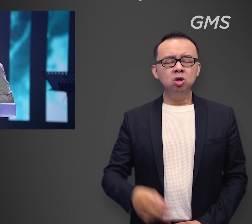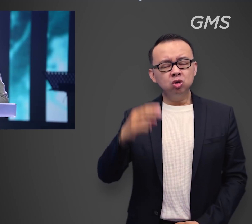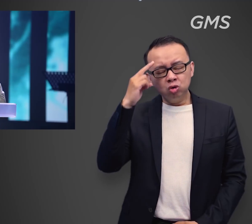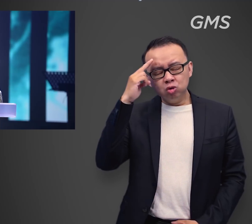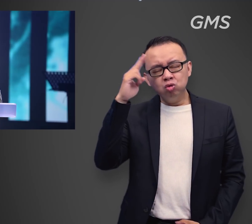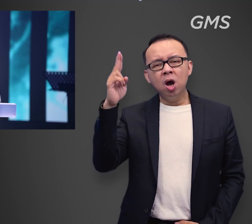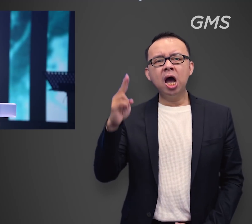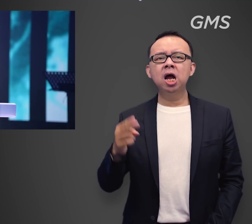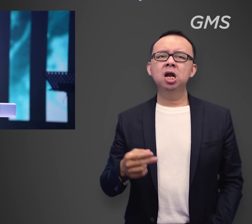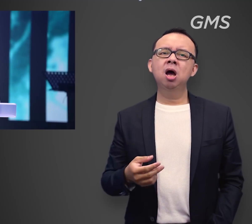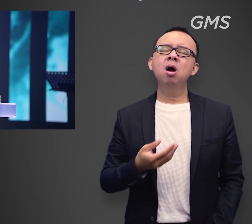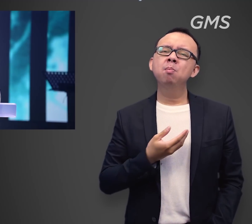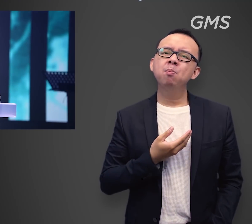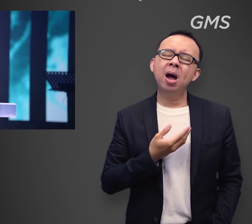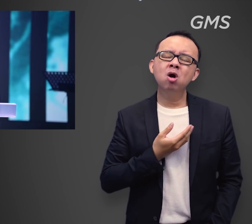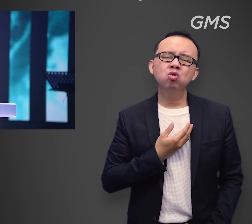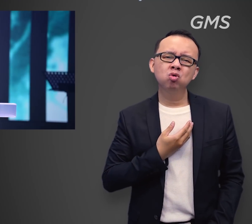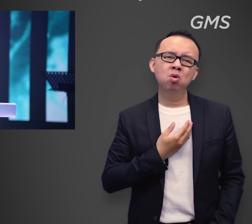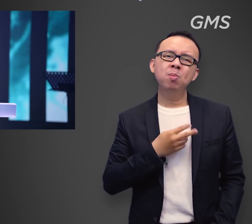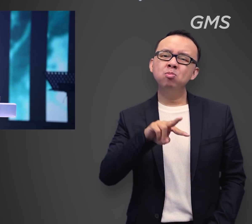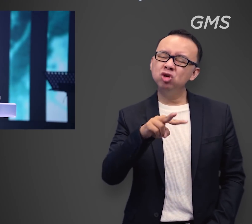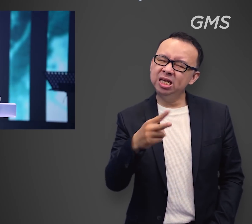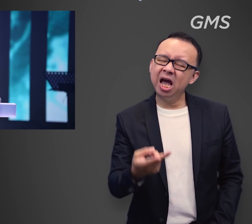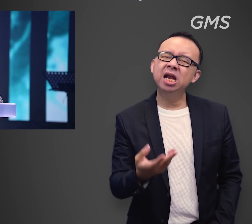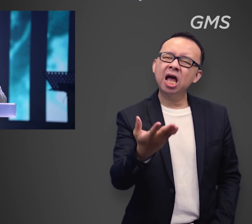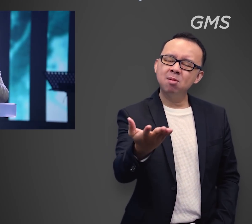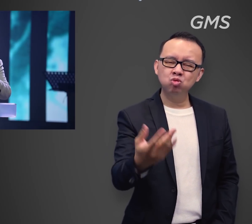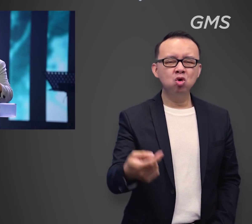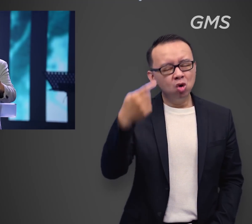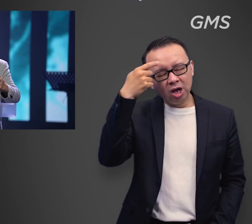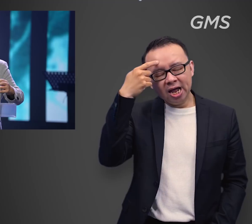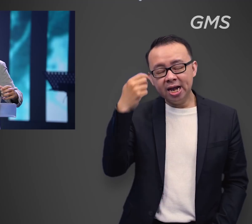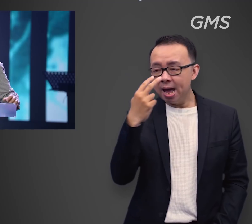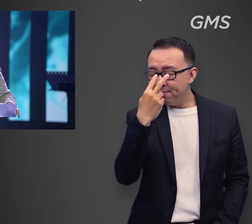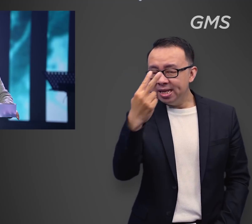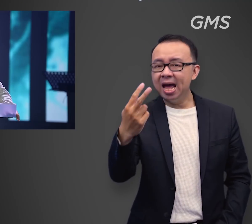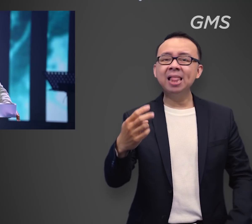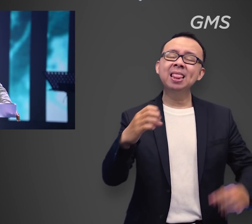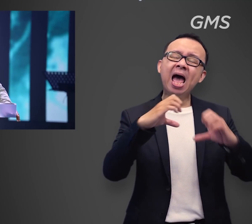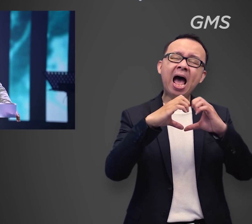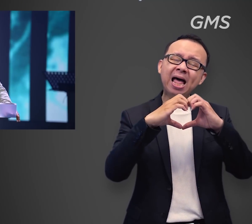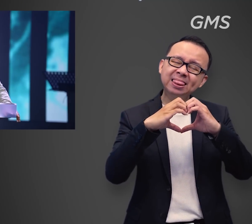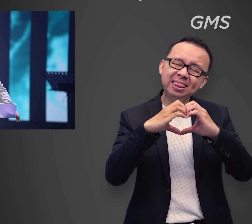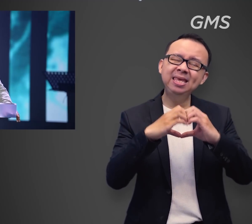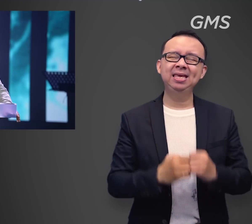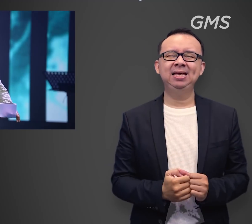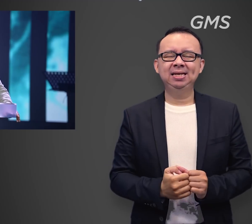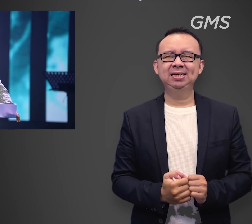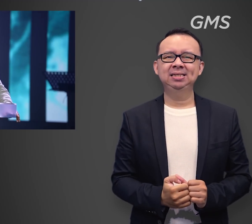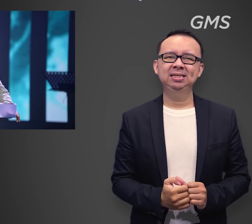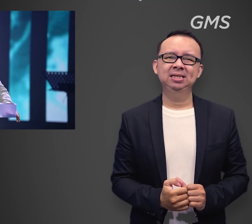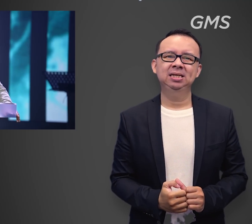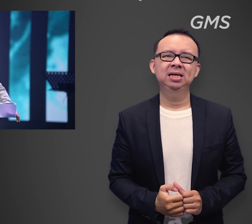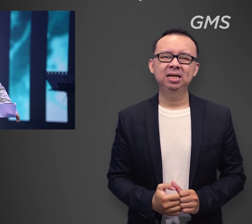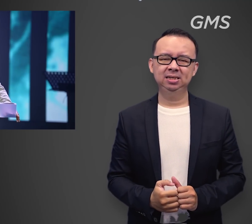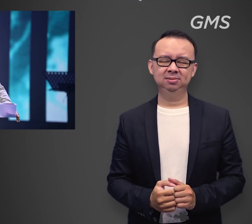mudahnya untuk hatinya ini luluh. Karena apa? Melihat sebuah hati yang hancur dari kehidupan kita. Oh, sebesar